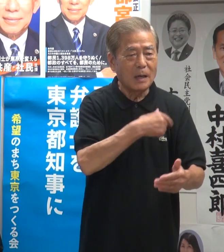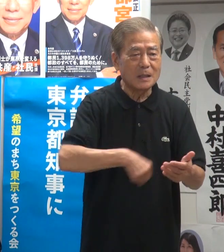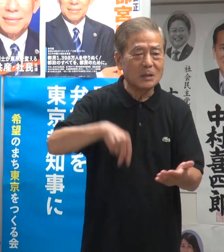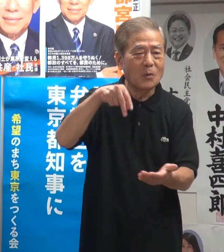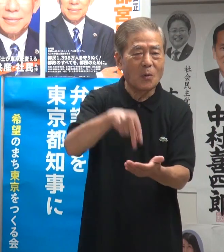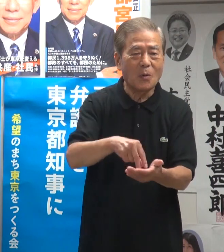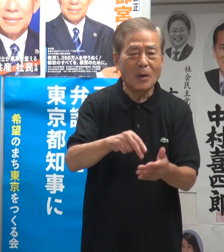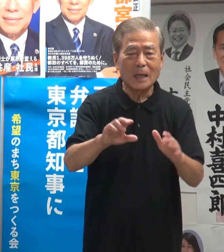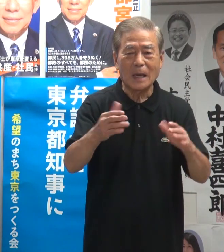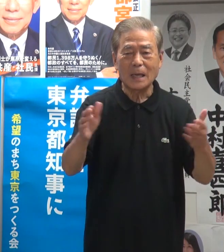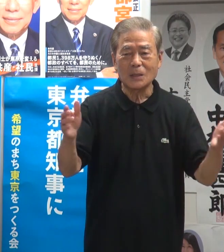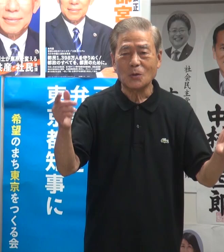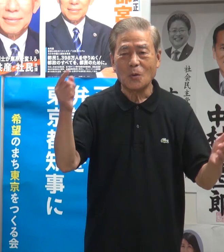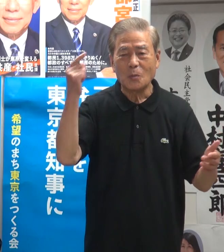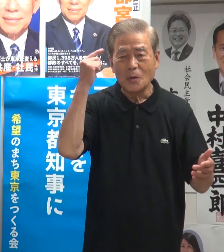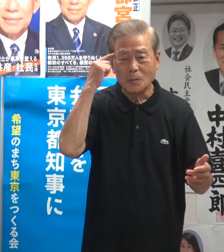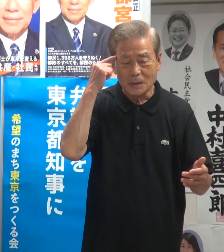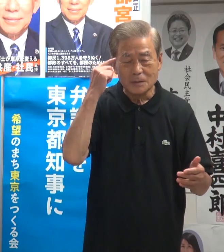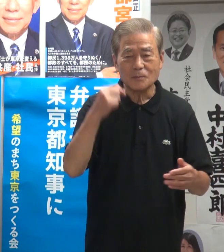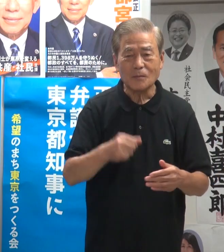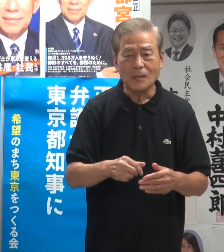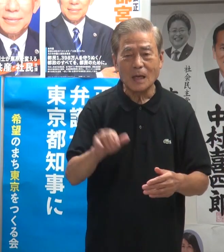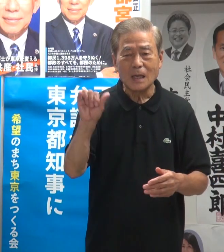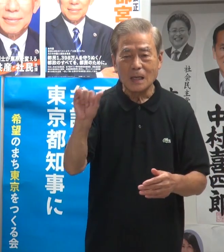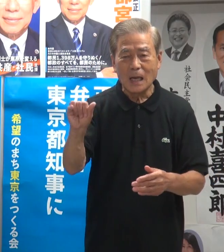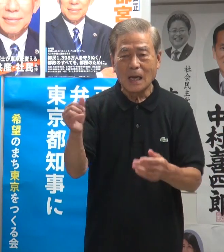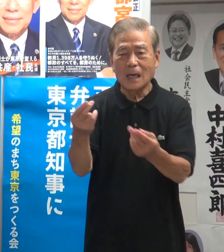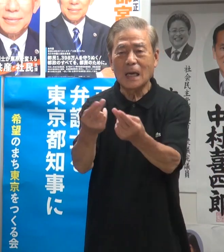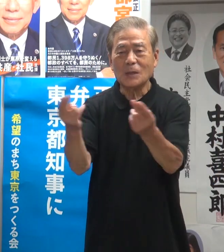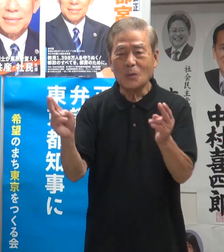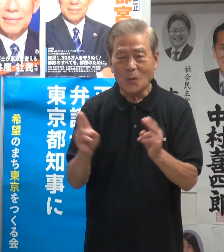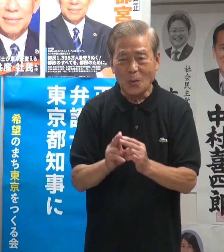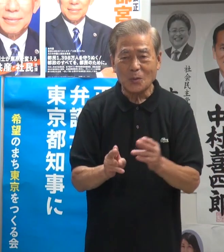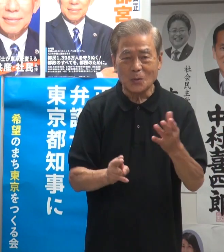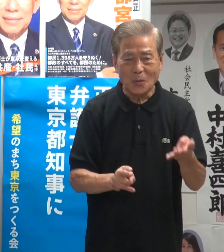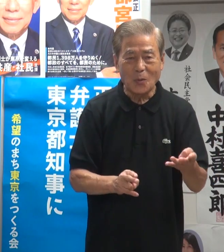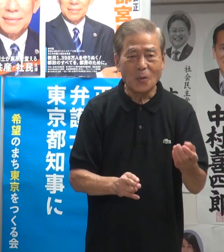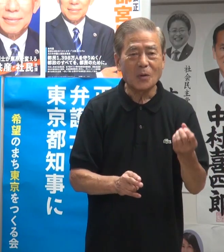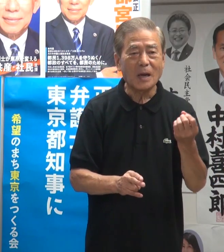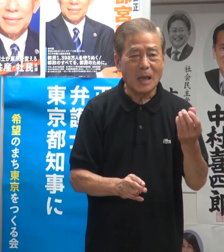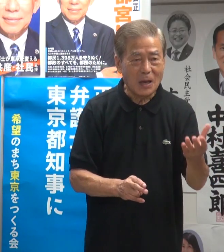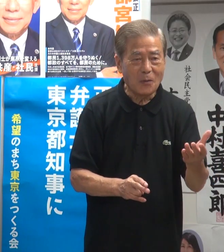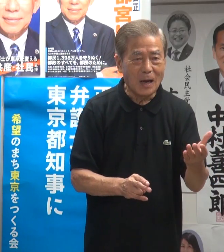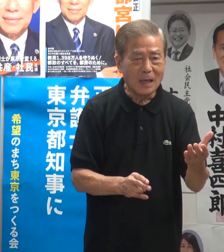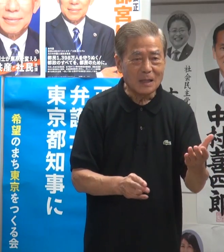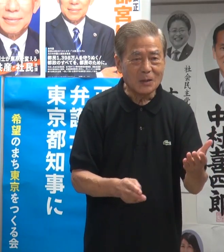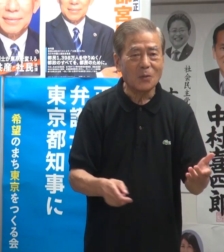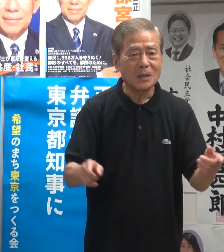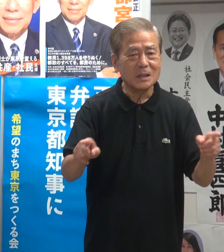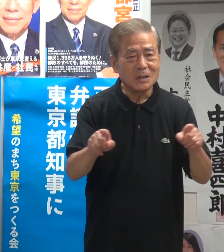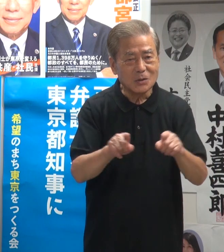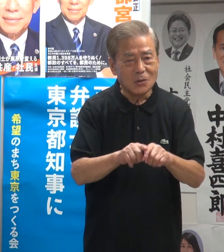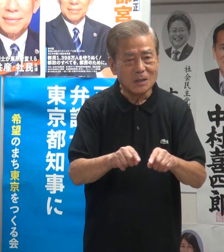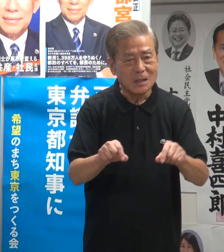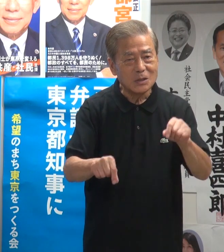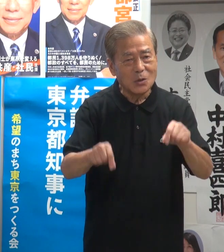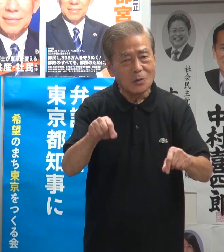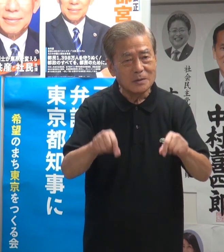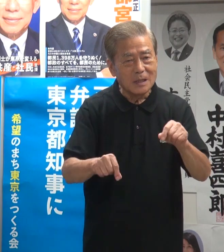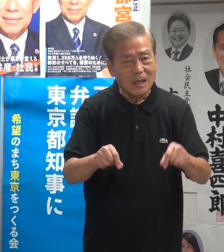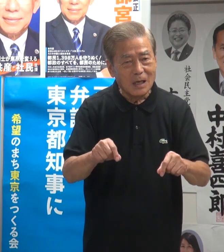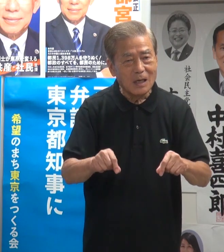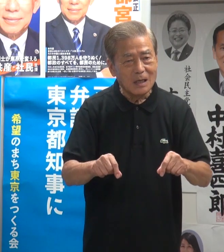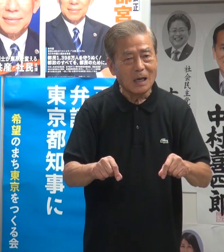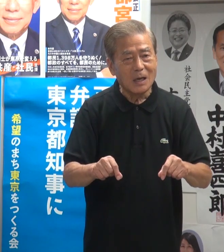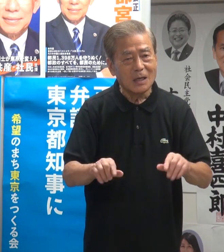ので、その辺は野党と令和の方の調整がどうなるかっていうことになると思いますけど、その